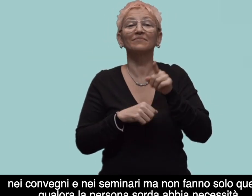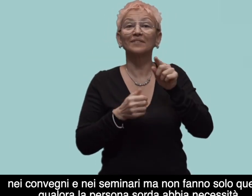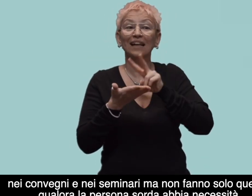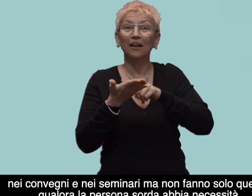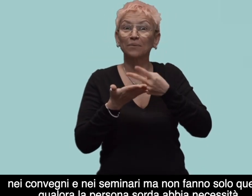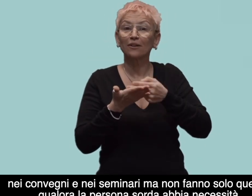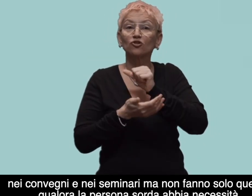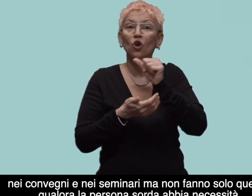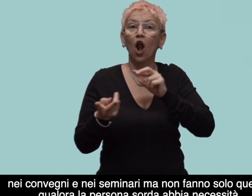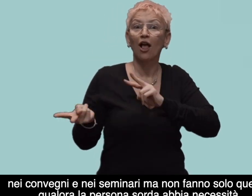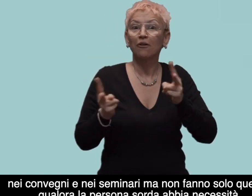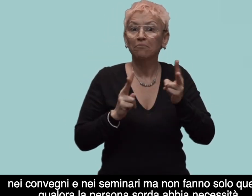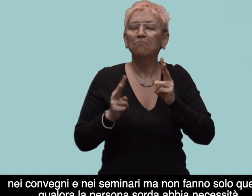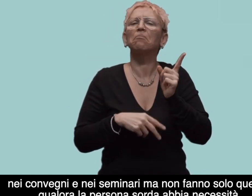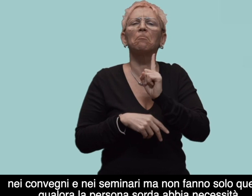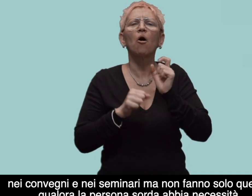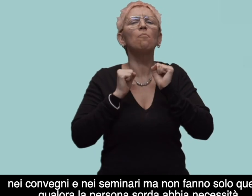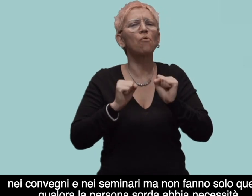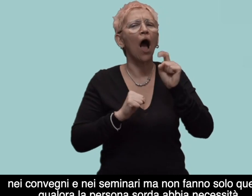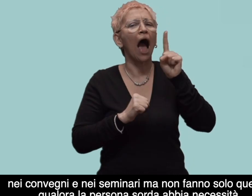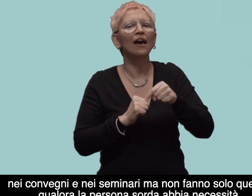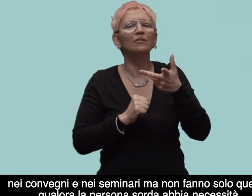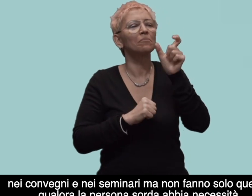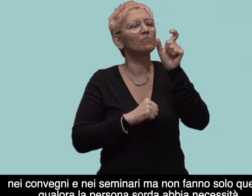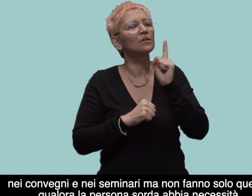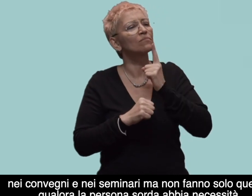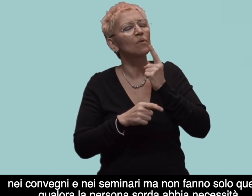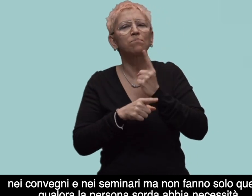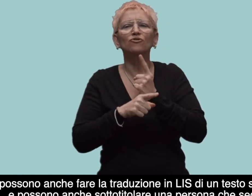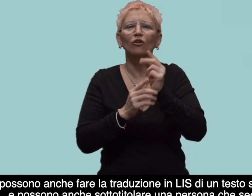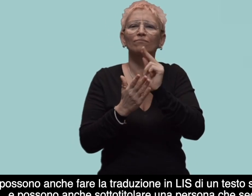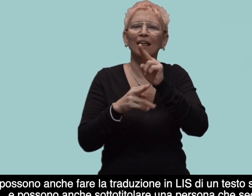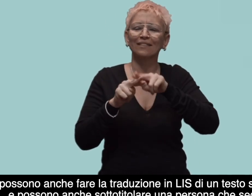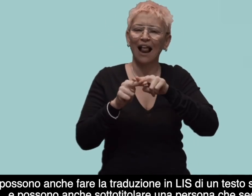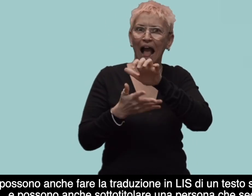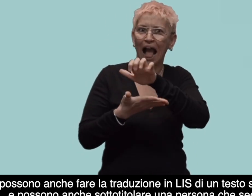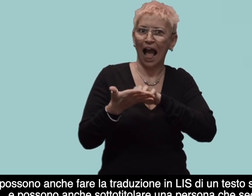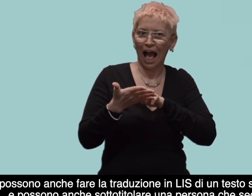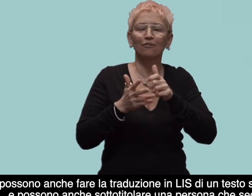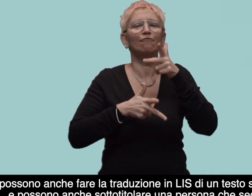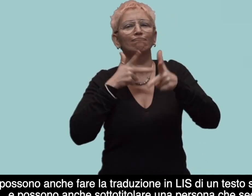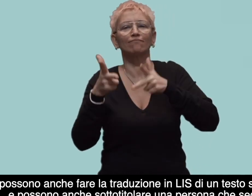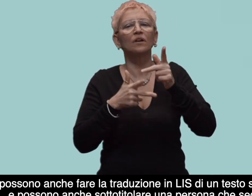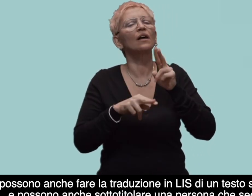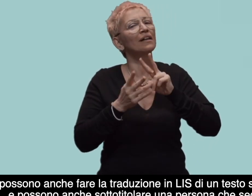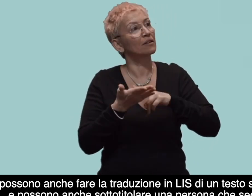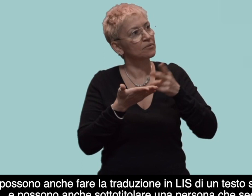qualora la persona sorda abbia necessità possono anche fare la traduzione in lis di un testo